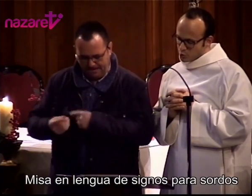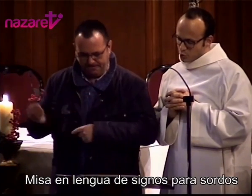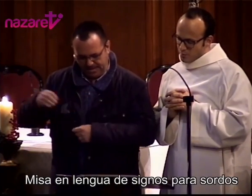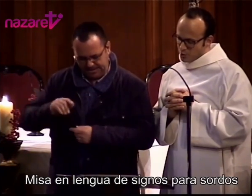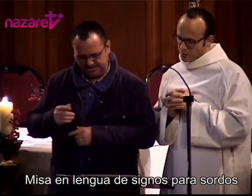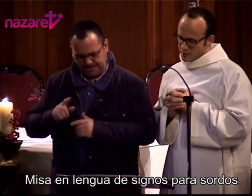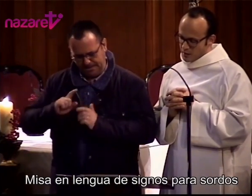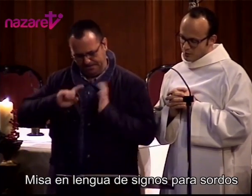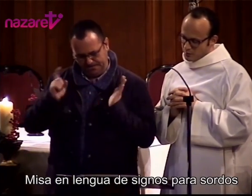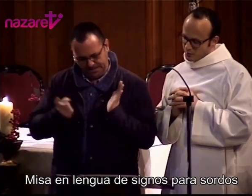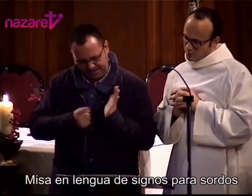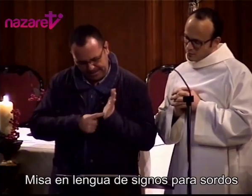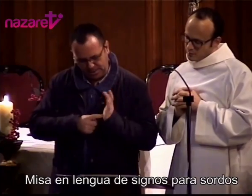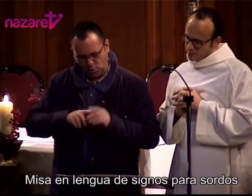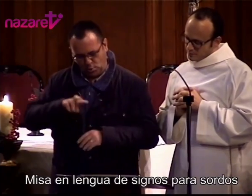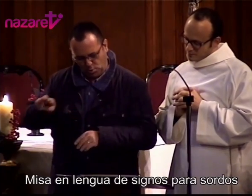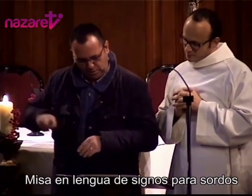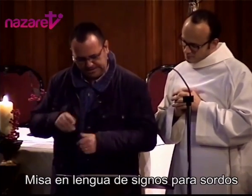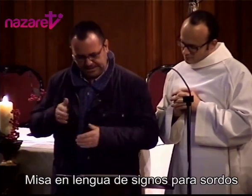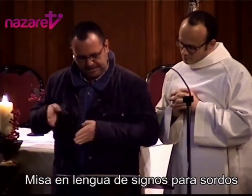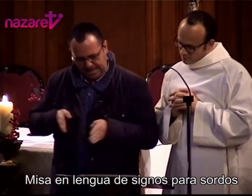plenamente nuestro camino cristiano.